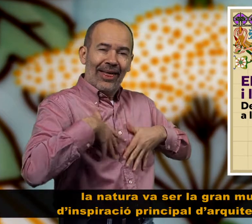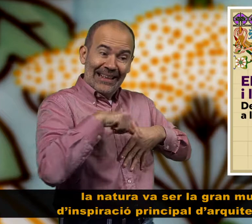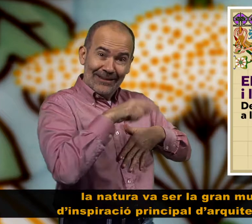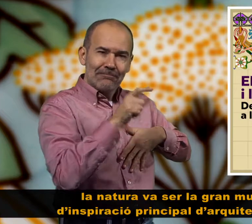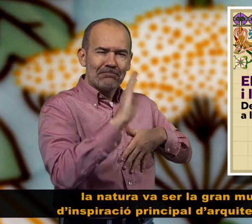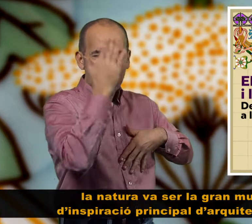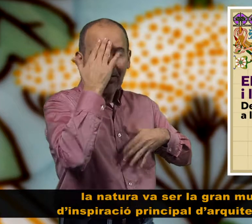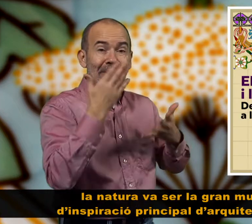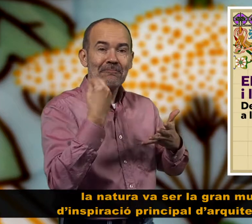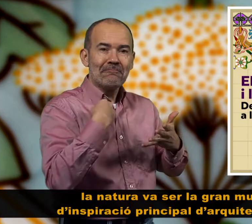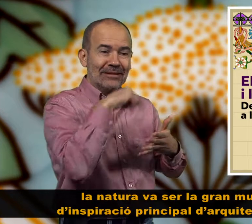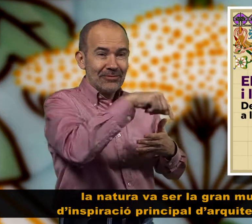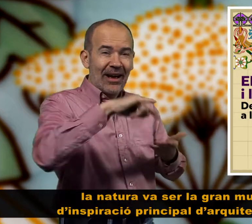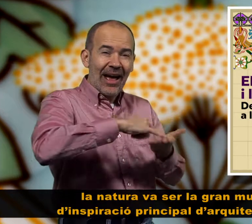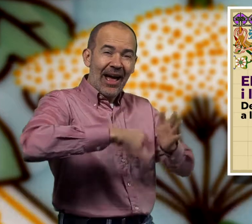principal d'arquitectes i artistes.